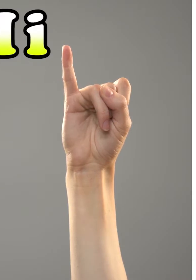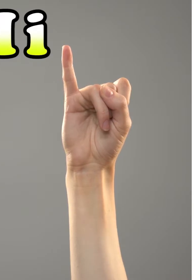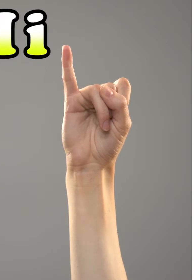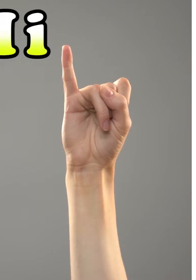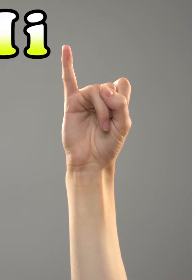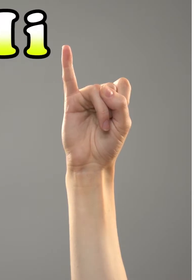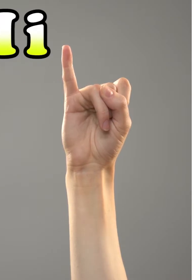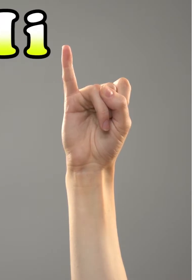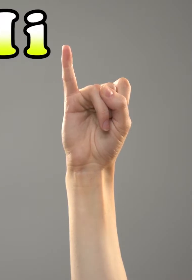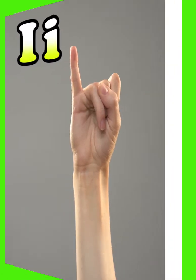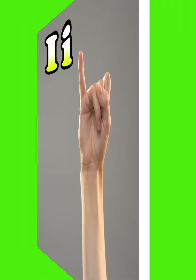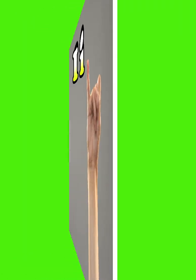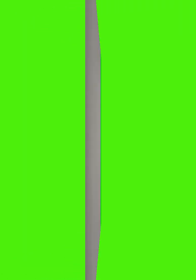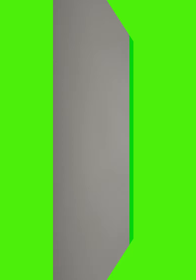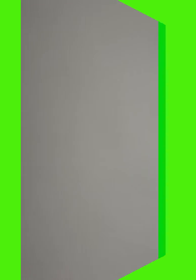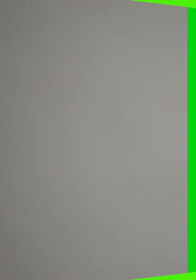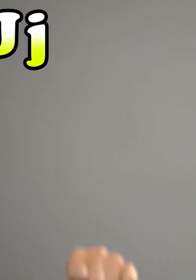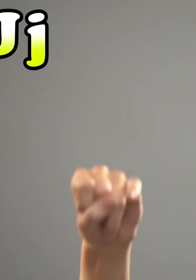冰